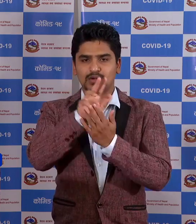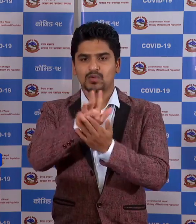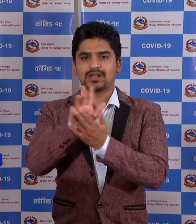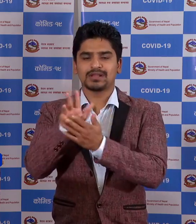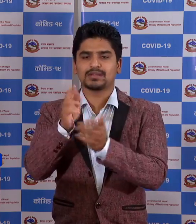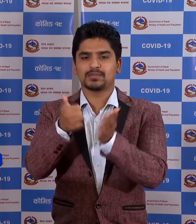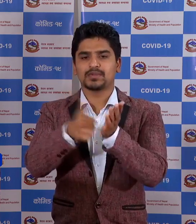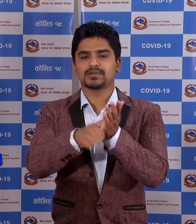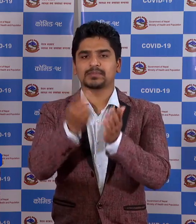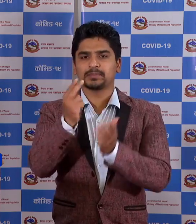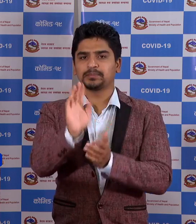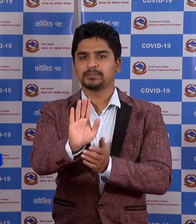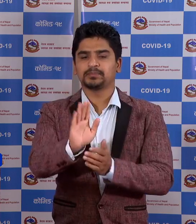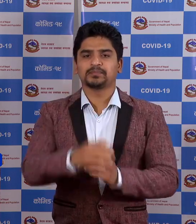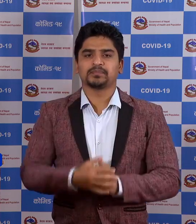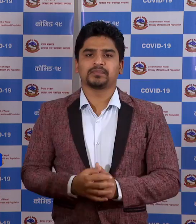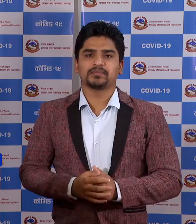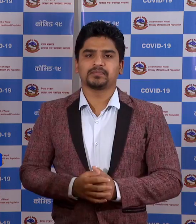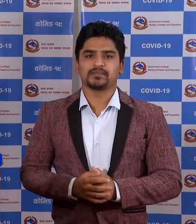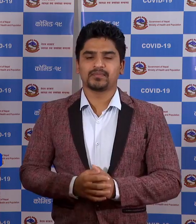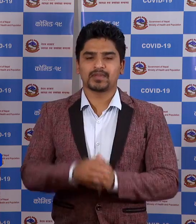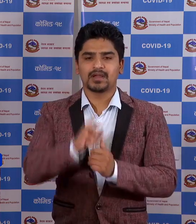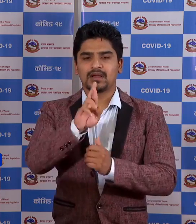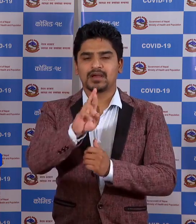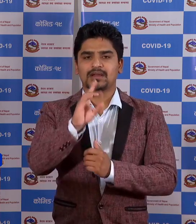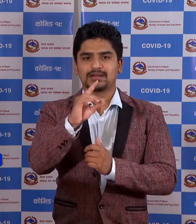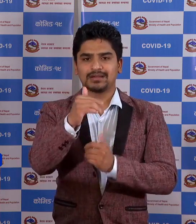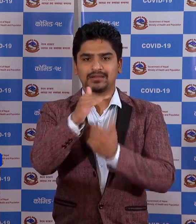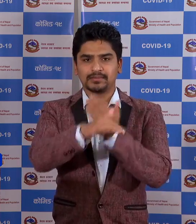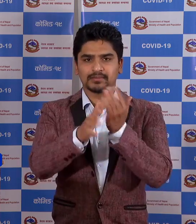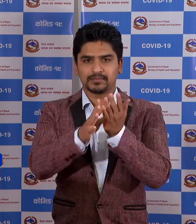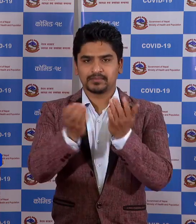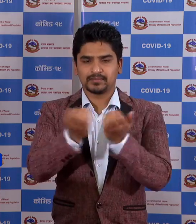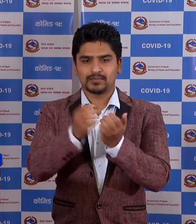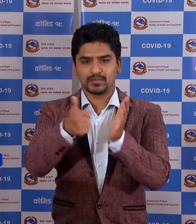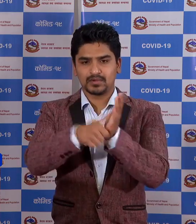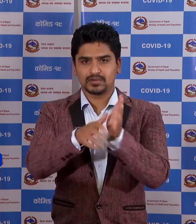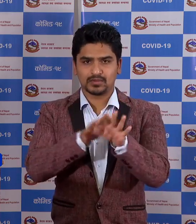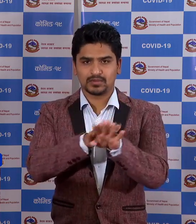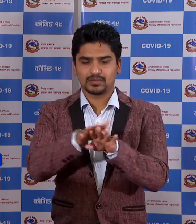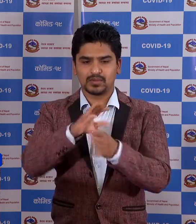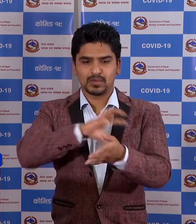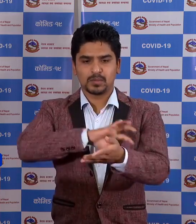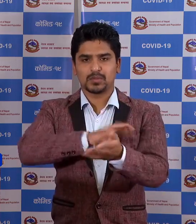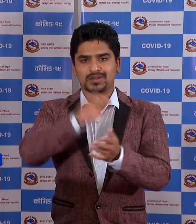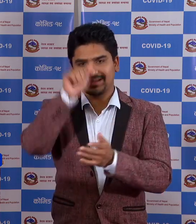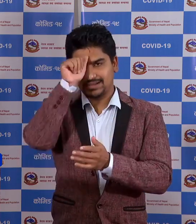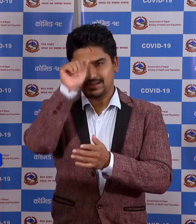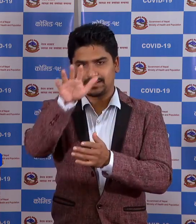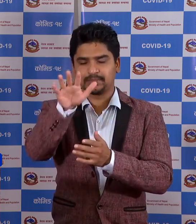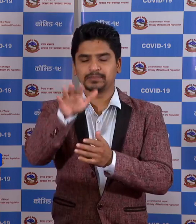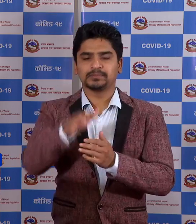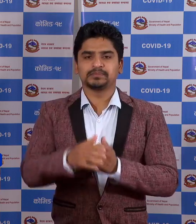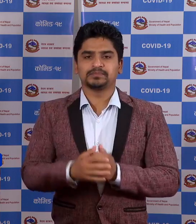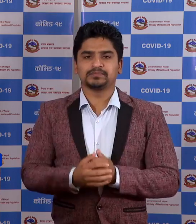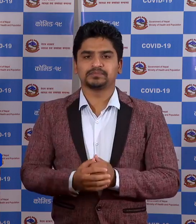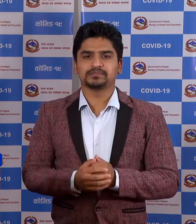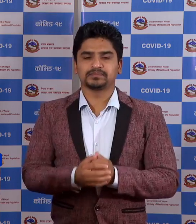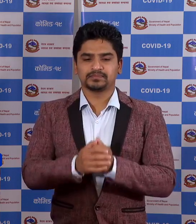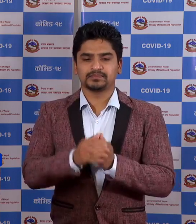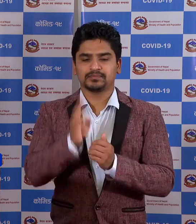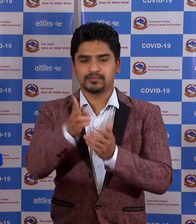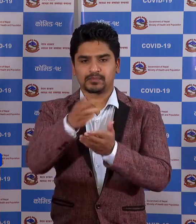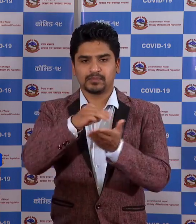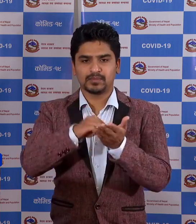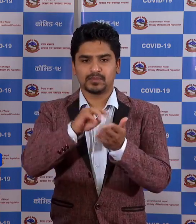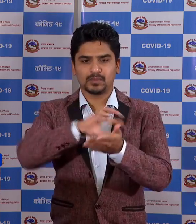2,779 वटा परीक्षणहरू भएका छन्। आरडीटी विधिबाट गरिएका परीक्षणहरू प्रादेशिक विवरण हामीलाई प्राप्त भएको छ,